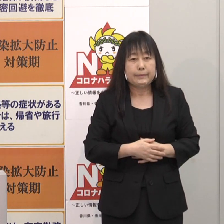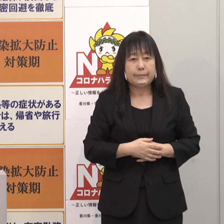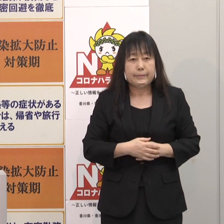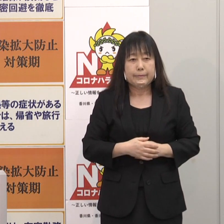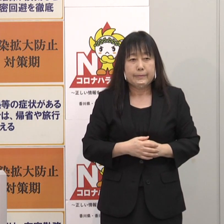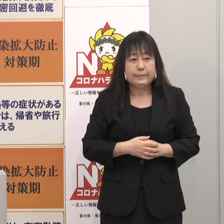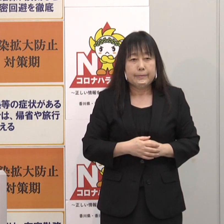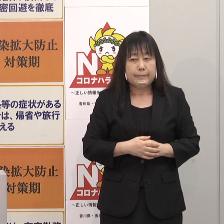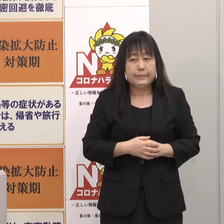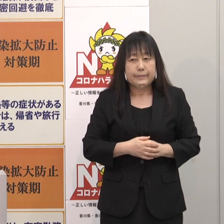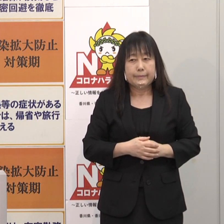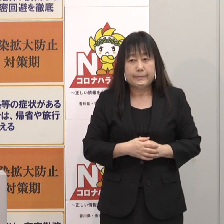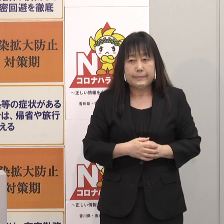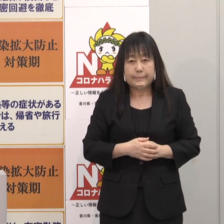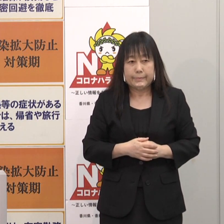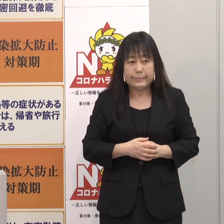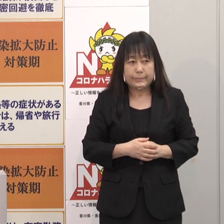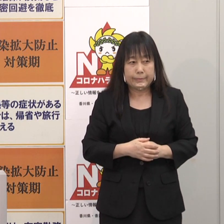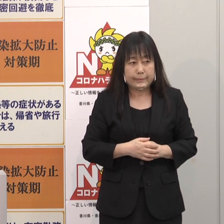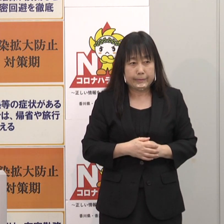その他ございますでしょうか。